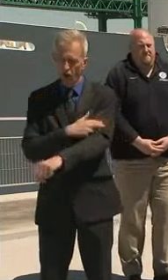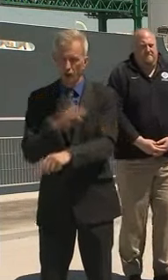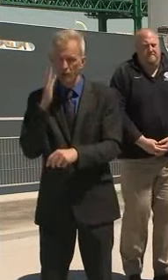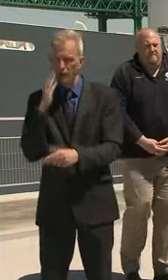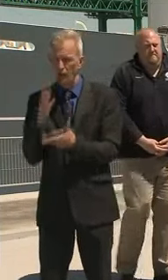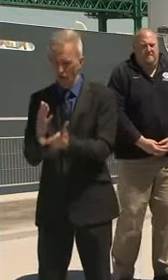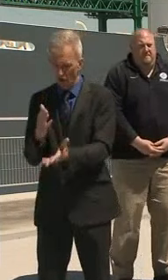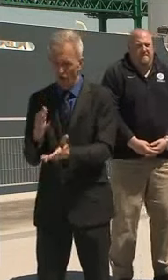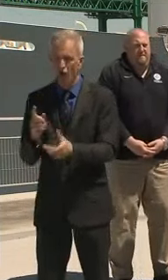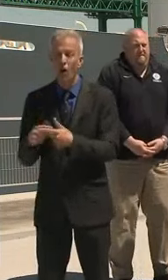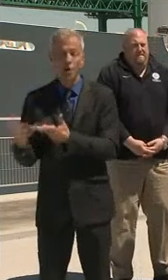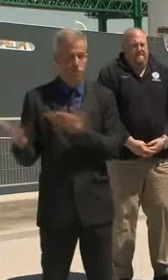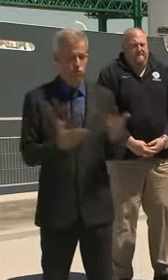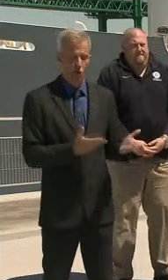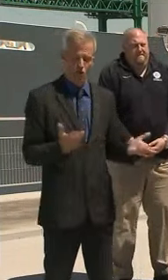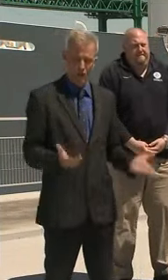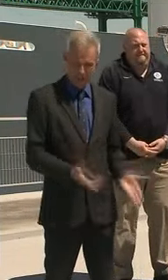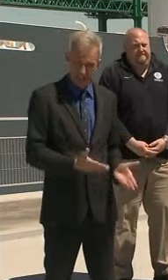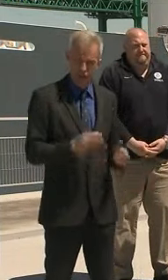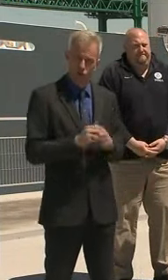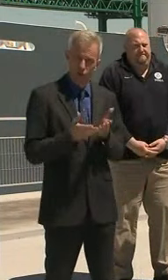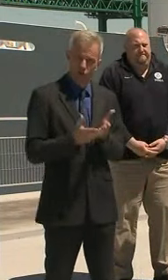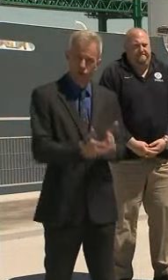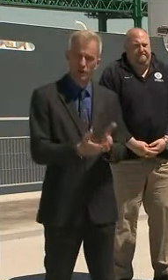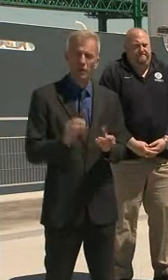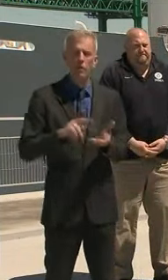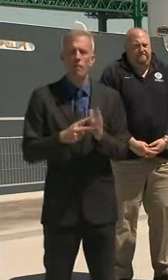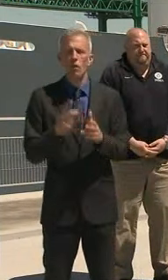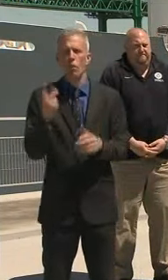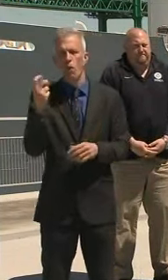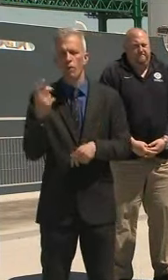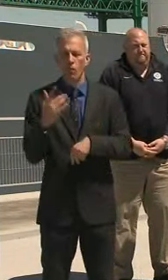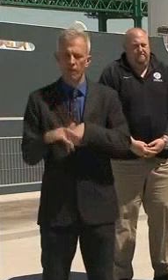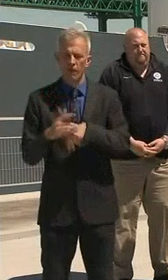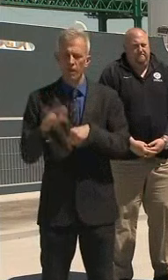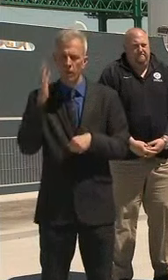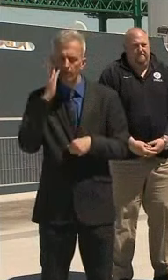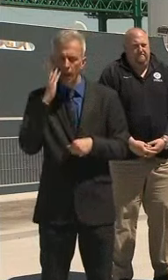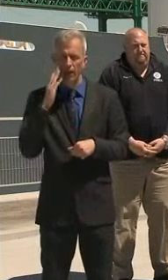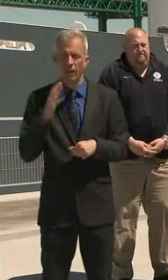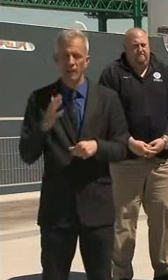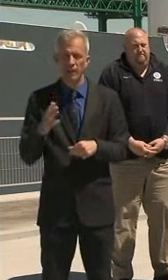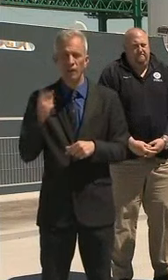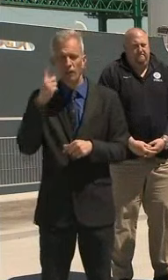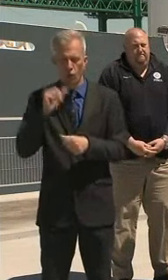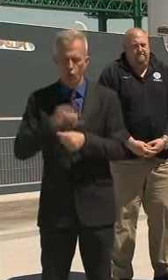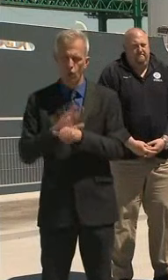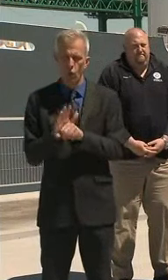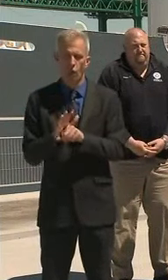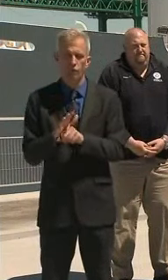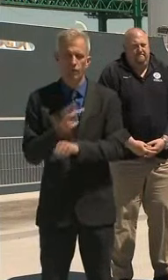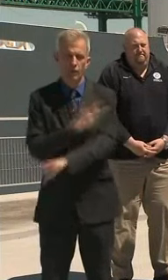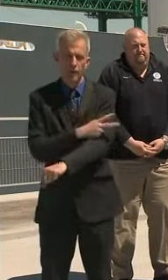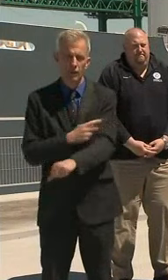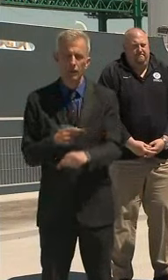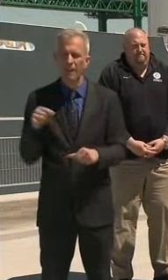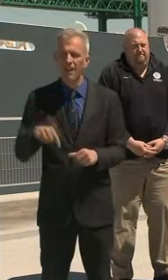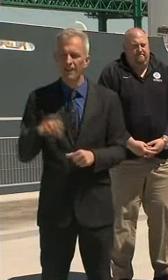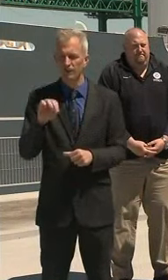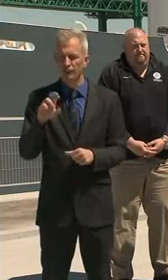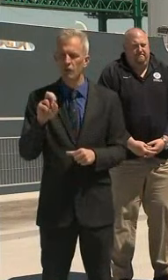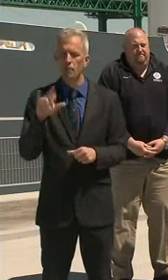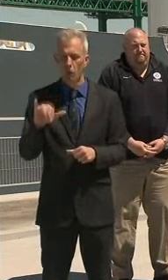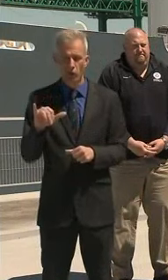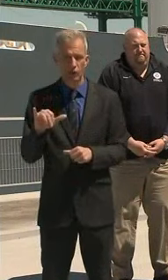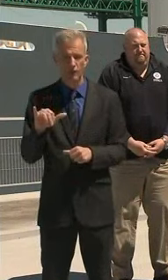ocupada en los ángeles por el gran trabajo de los hombres y mujeres acá significará una cama más para el auge del cual habló el